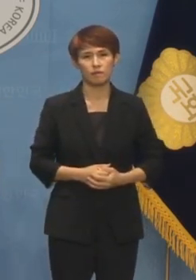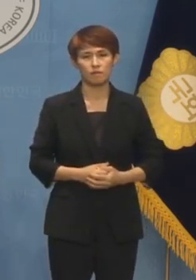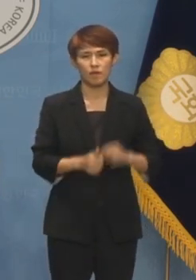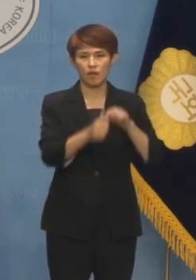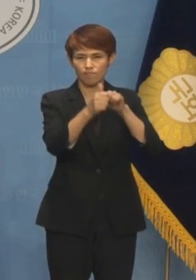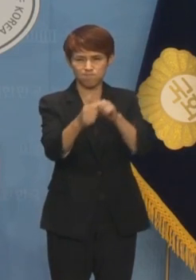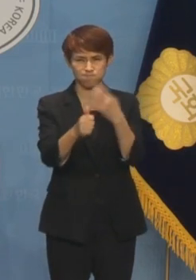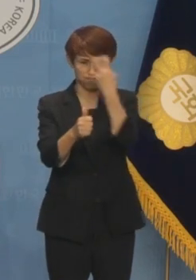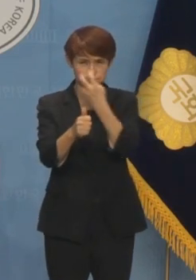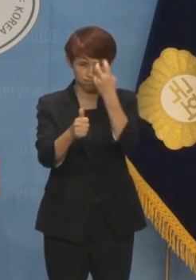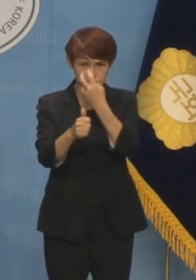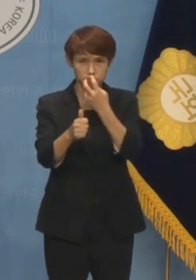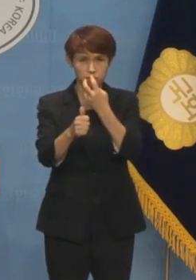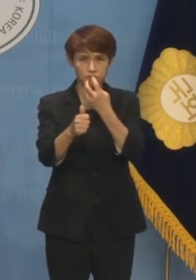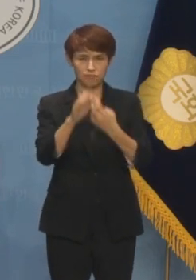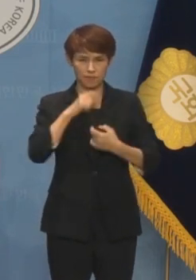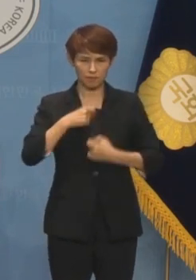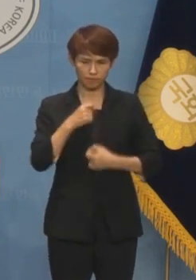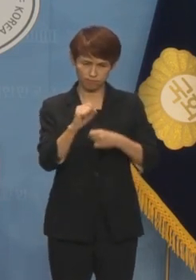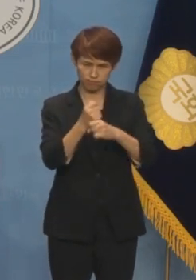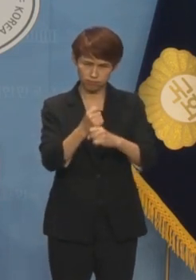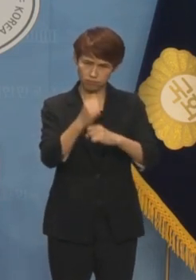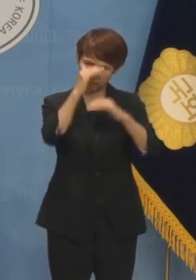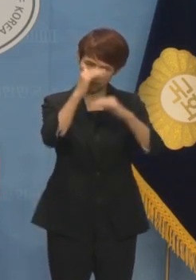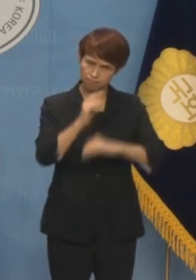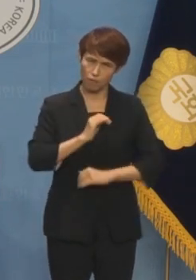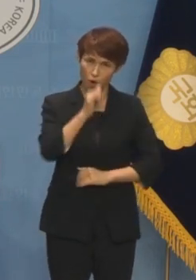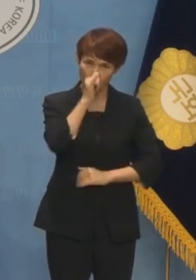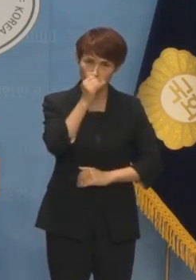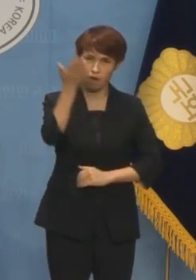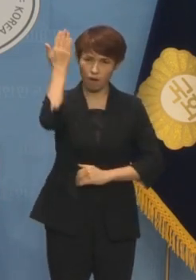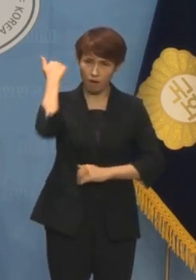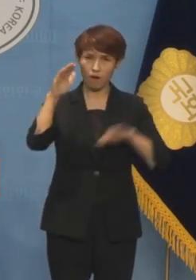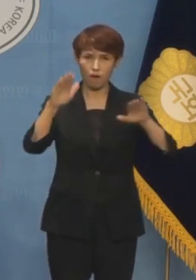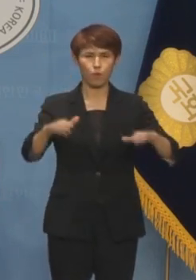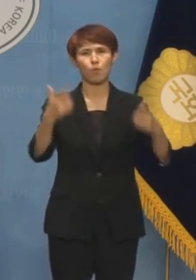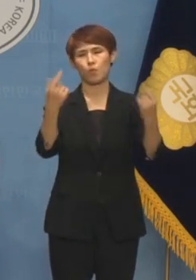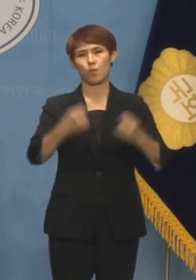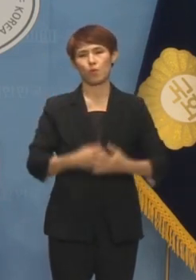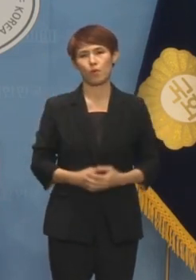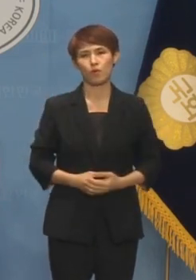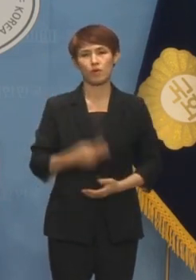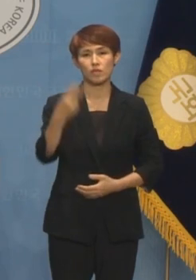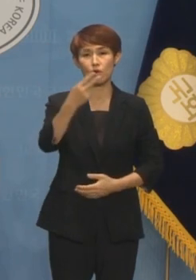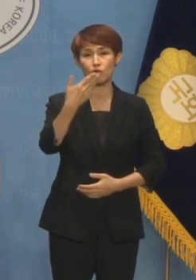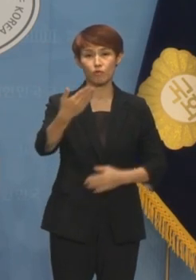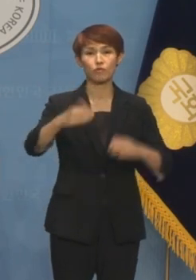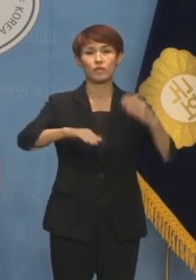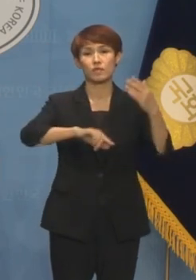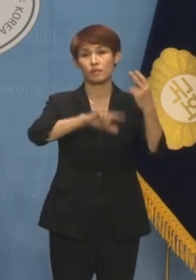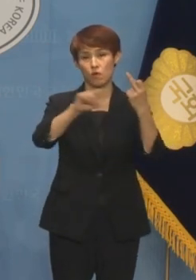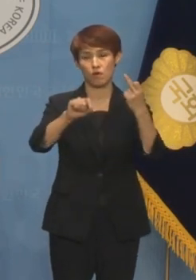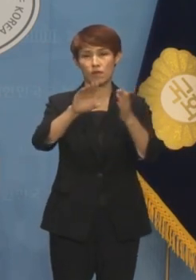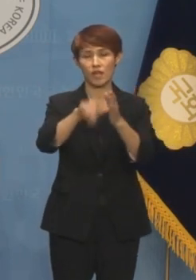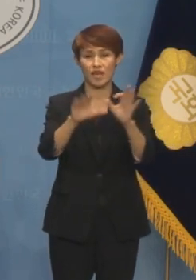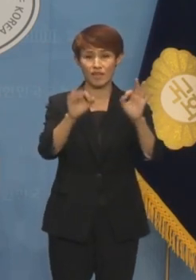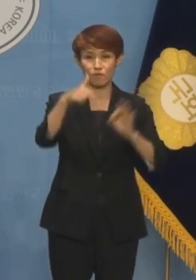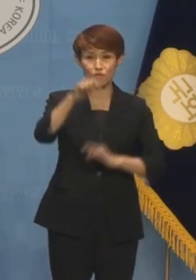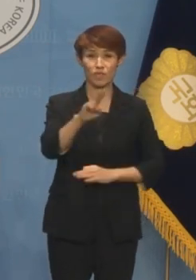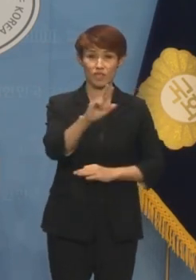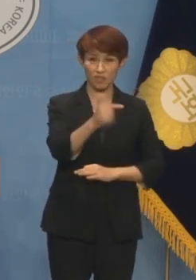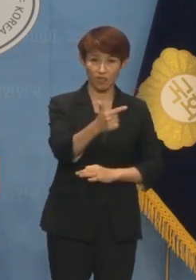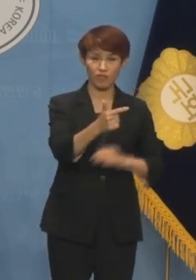강압수사 진술조작 논란이 벌어졌다는 점도 그때나 지금이나 다를 게 없습니다. 2009년 12월 김주현 당시 3차장